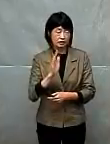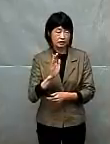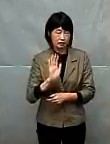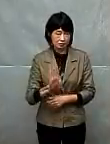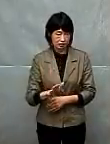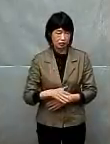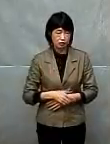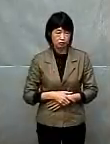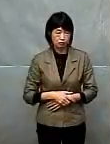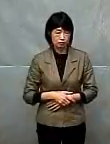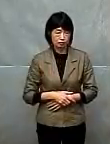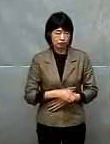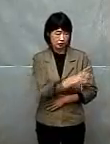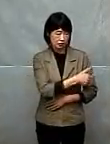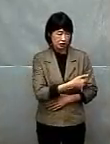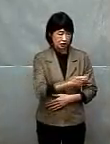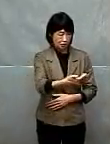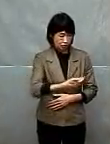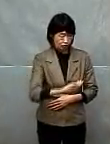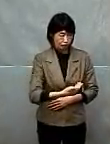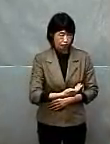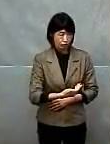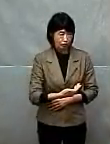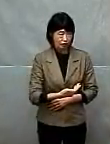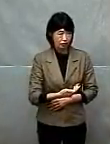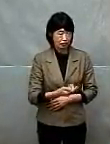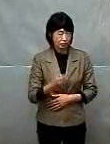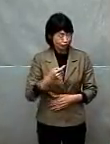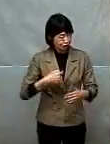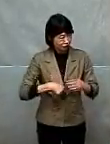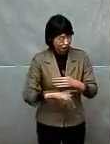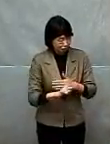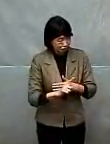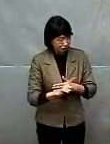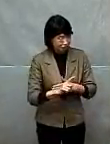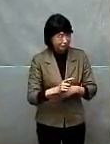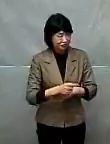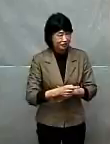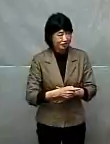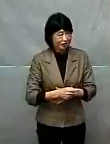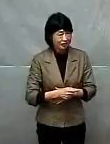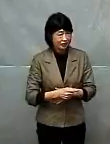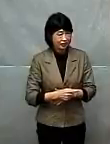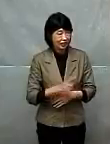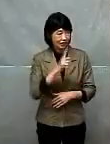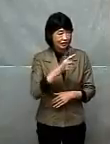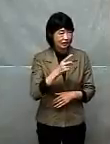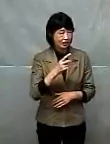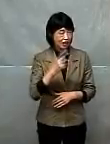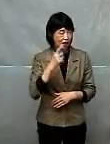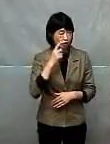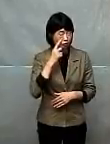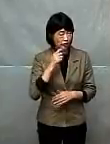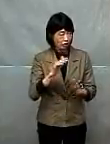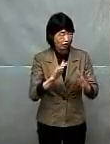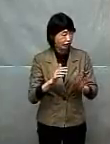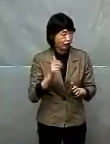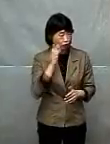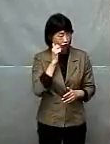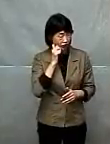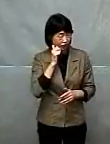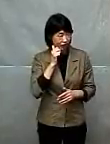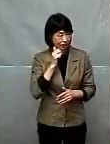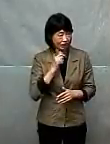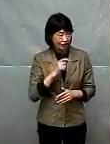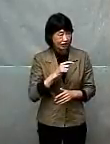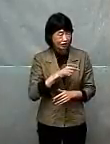はい。 ということは1回目は受け取らない、2回目は結果的に辞退、3回